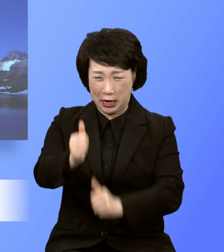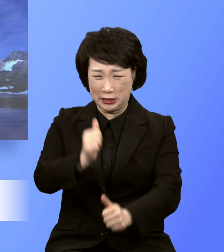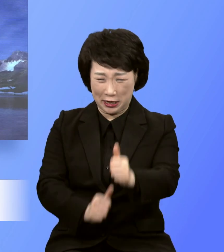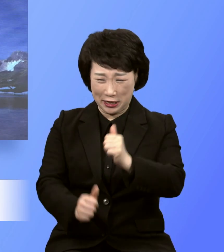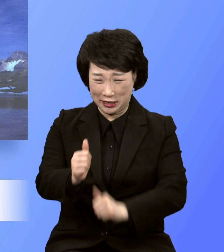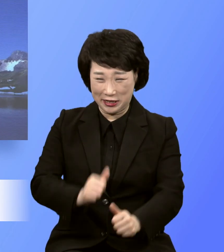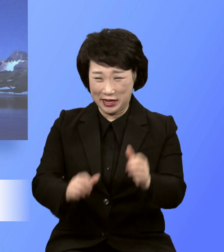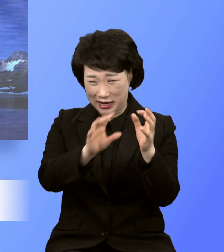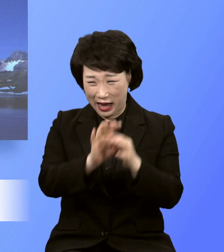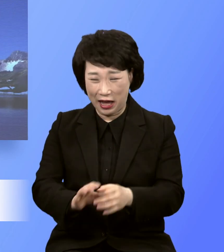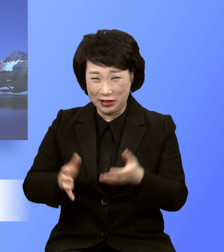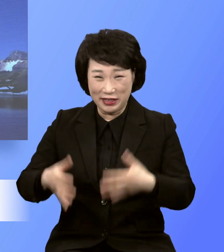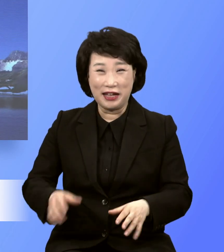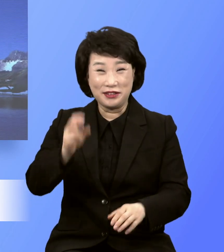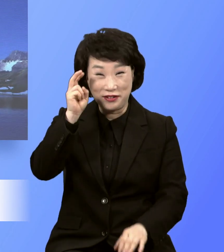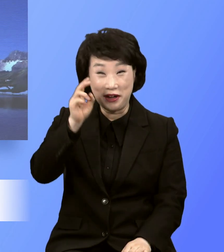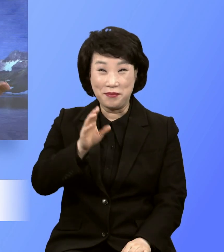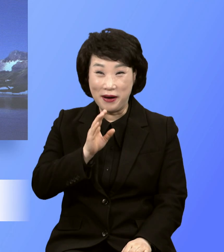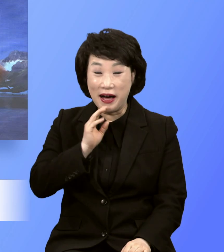고고고고손주를 보고